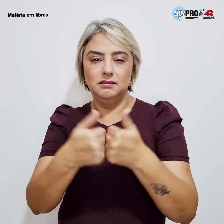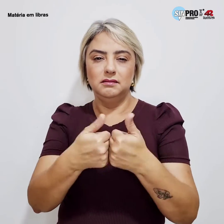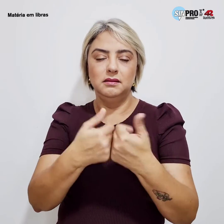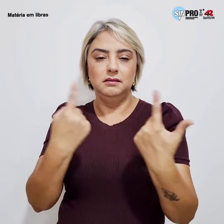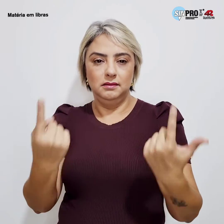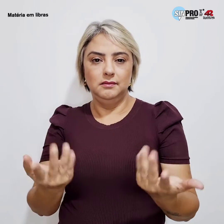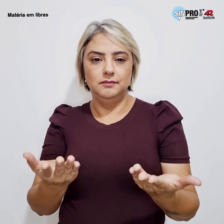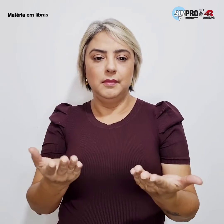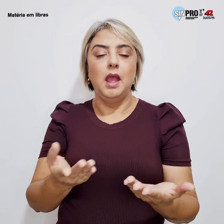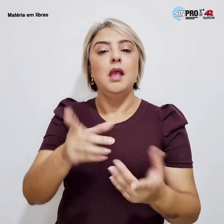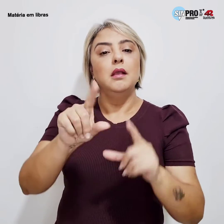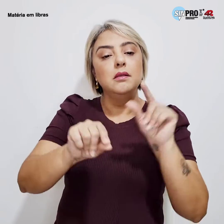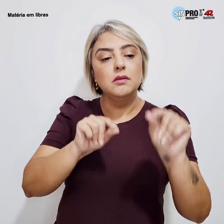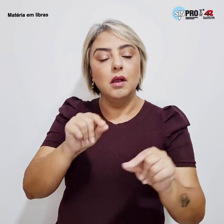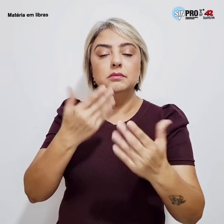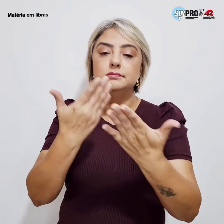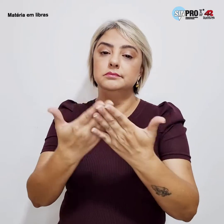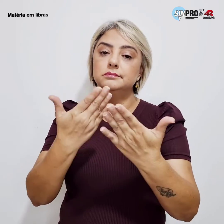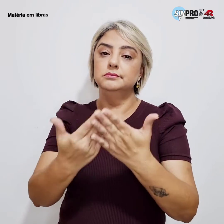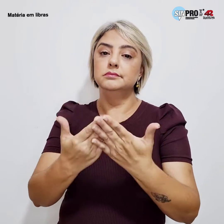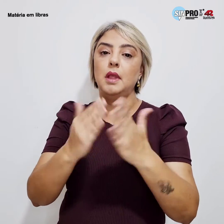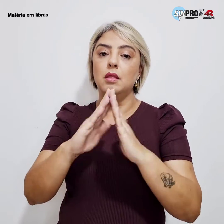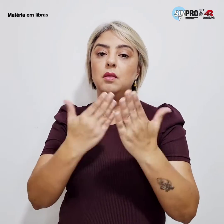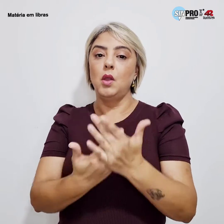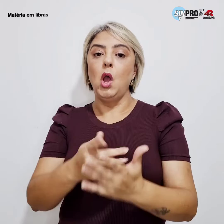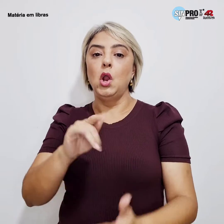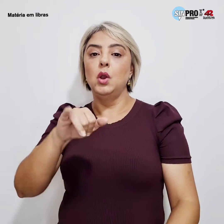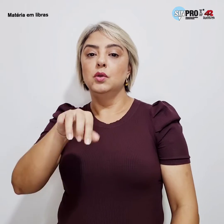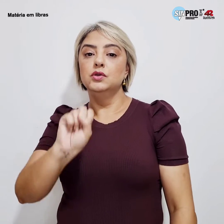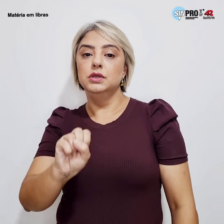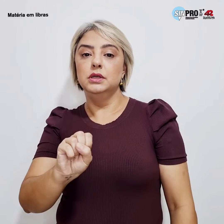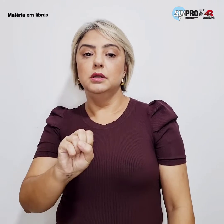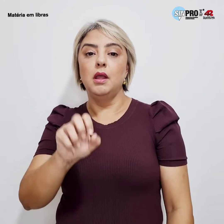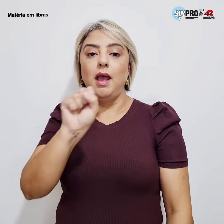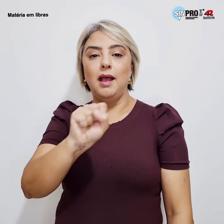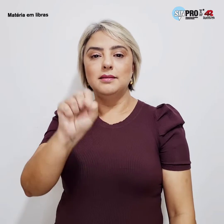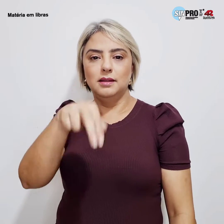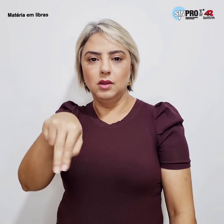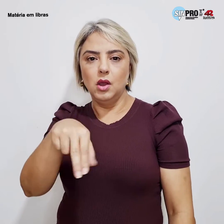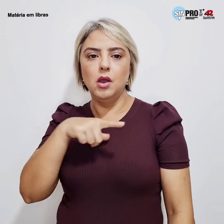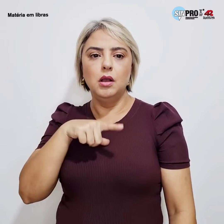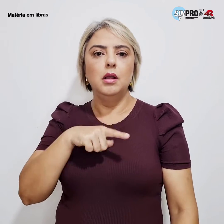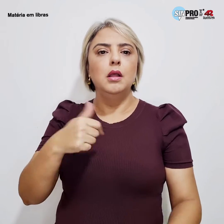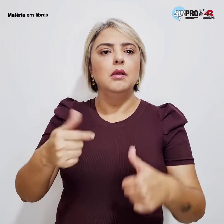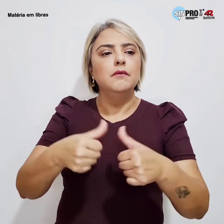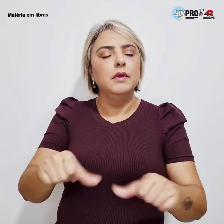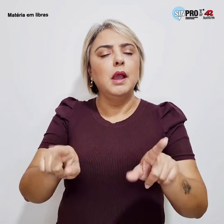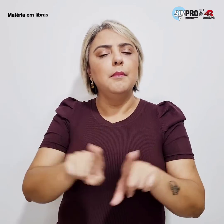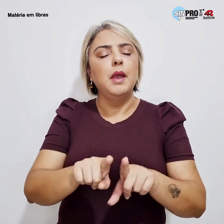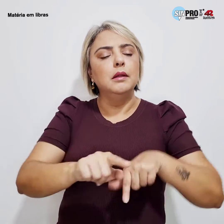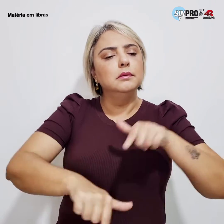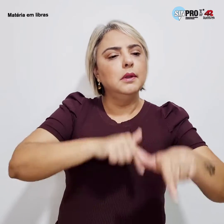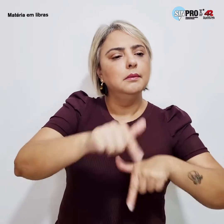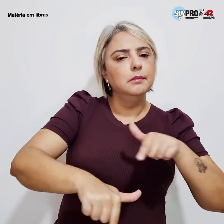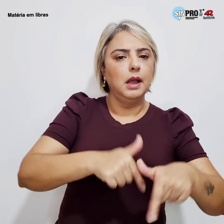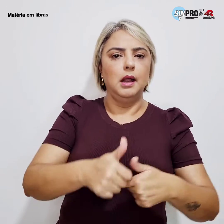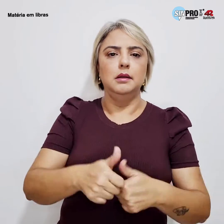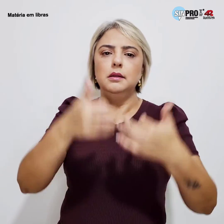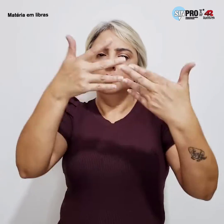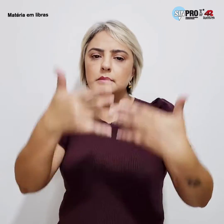Então, preferem estudar no GISNO pela proximidade de seu trabalho, explica a